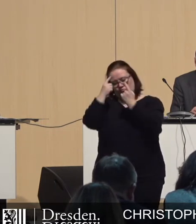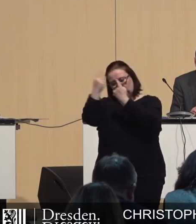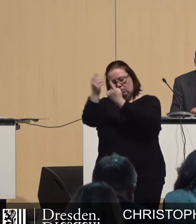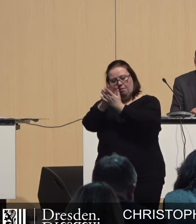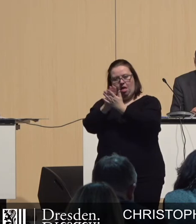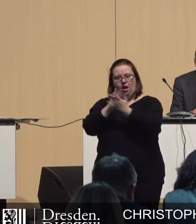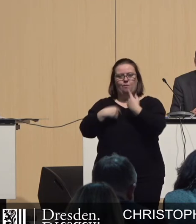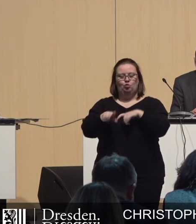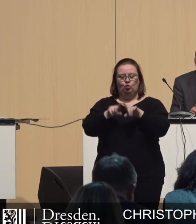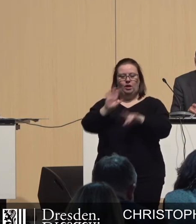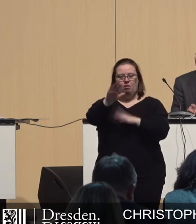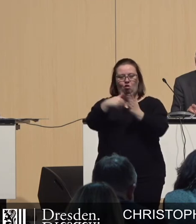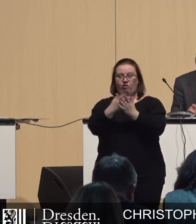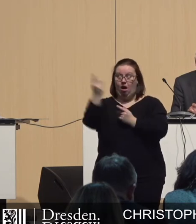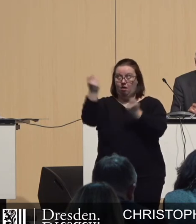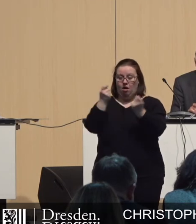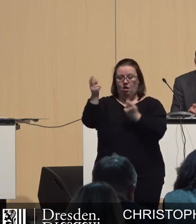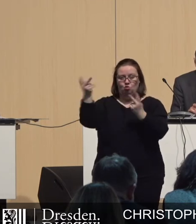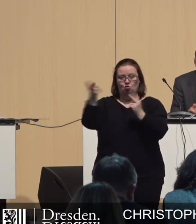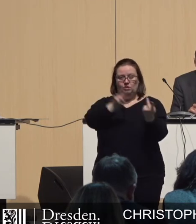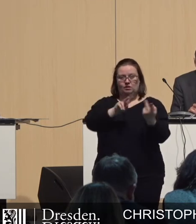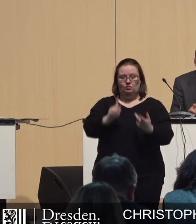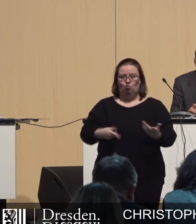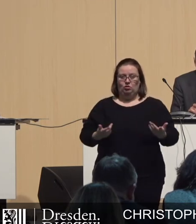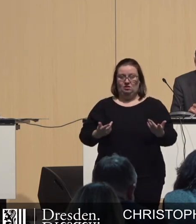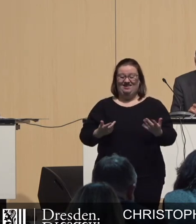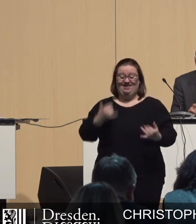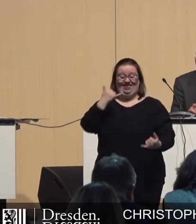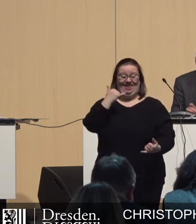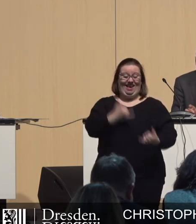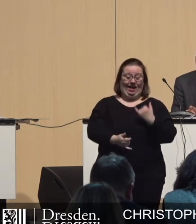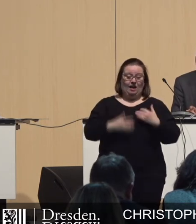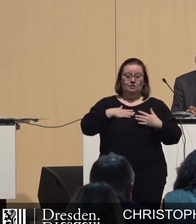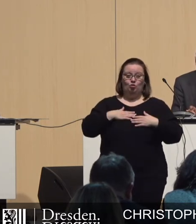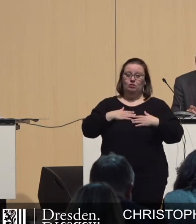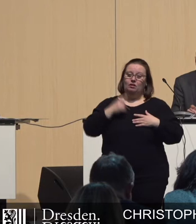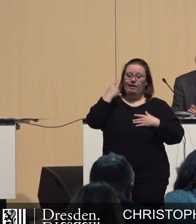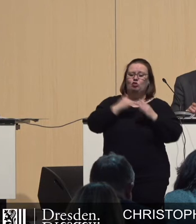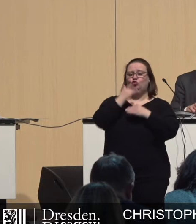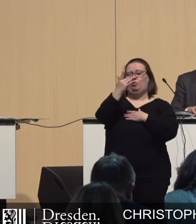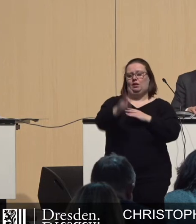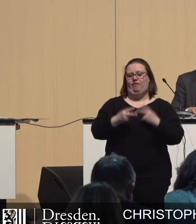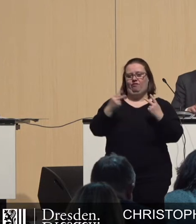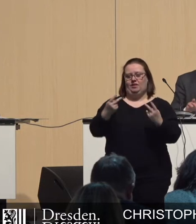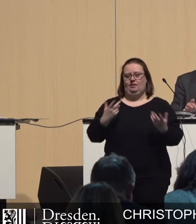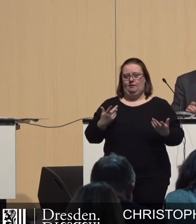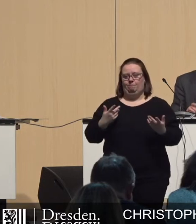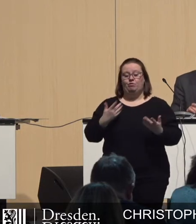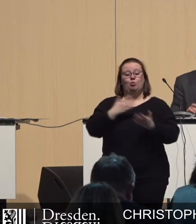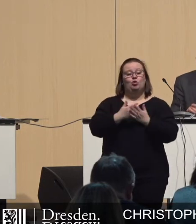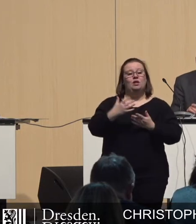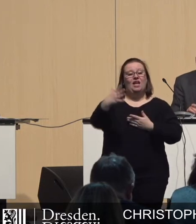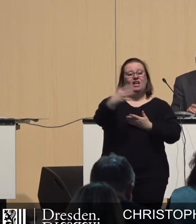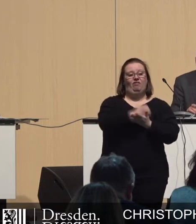die Aufgabe des Unternehmens ist es, diese Regulierung umzusetzen. Alles andere kommt dann aus unserer Sicht erst später. Gewinne, die